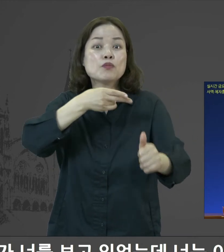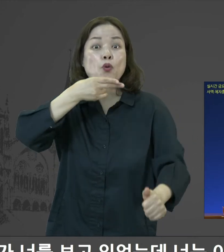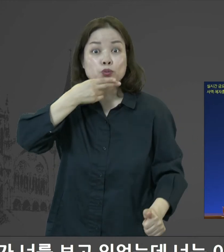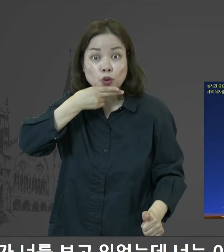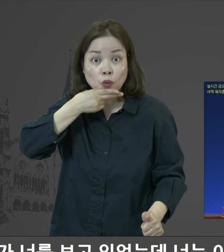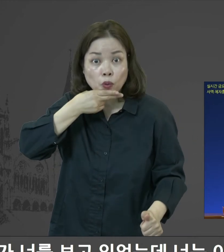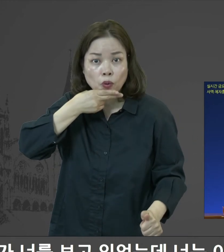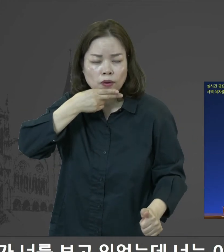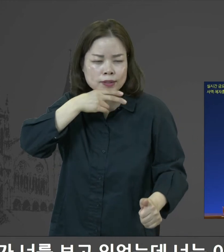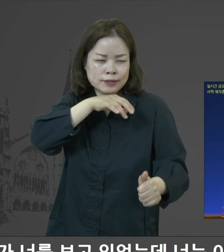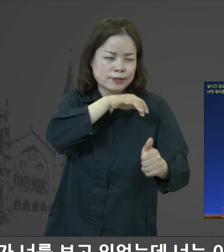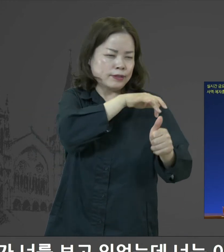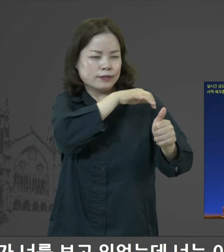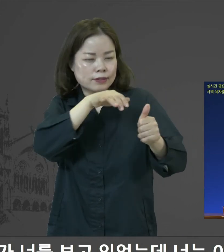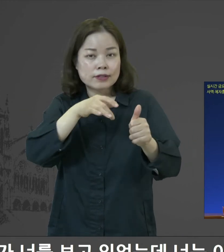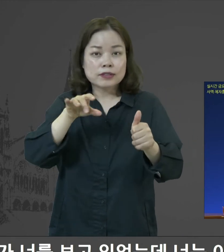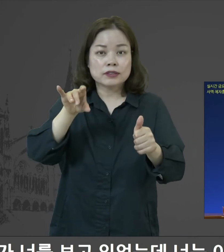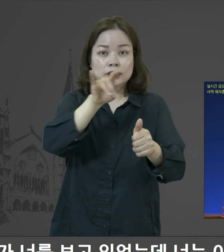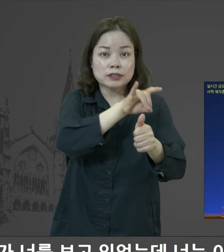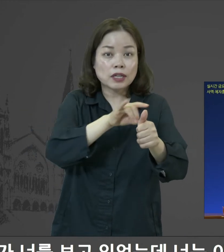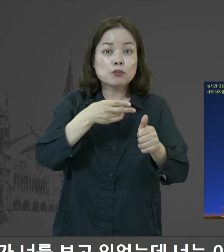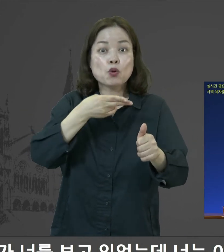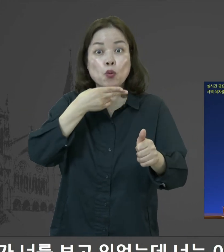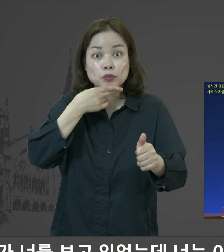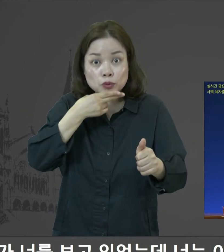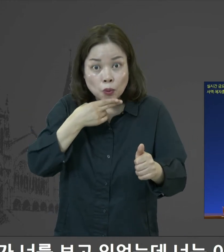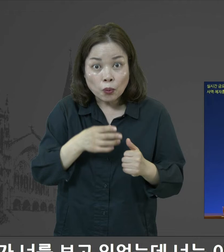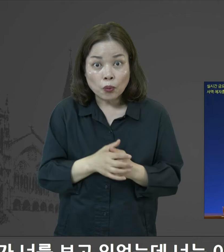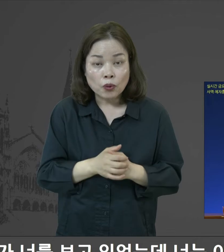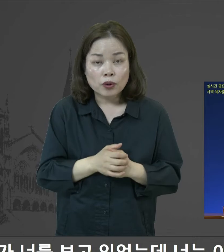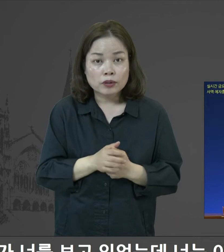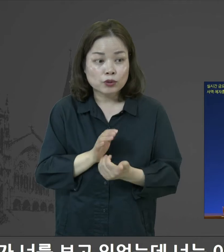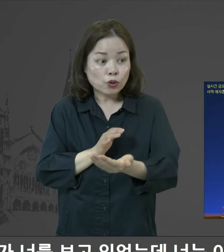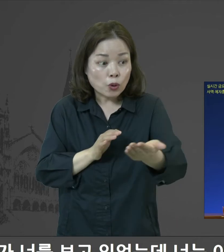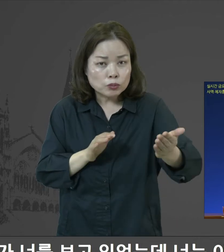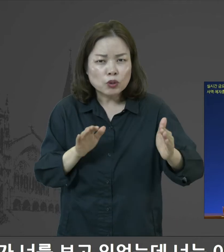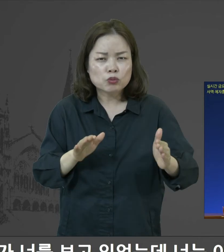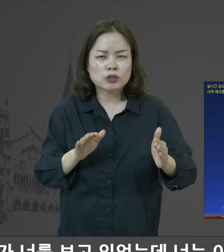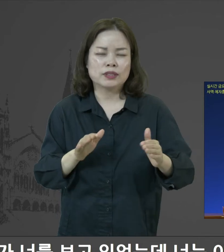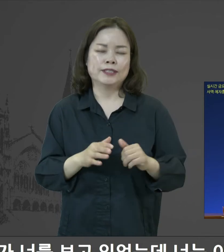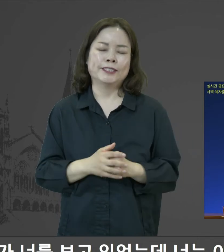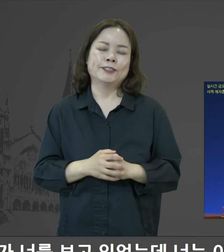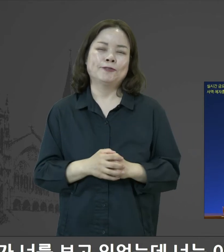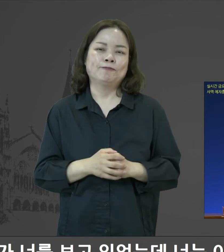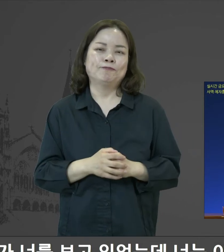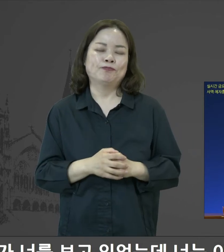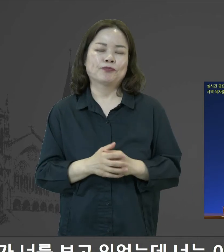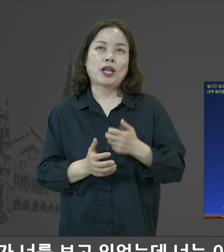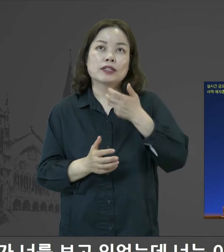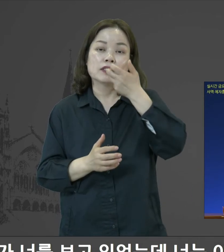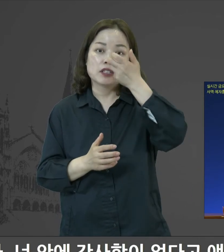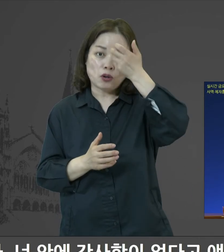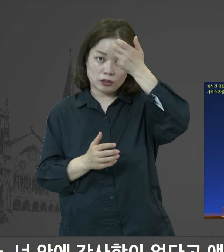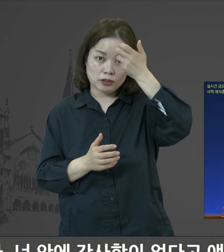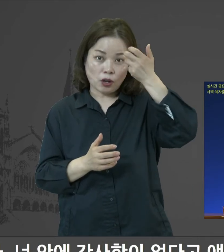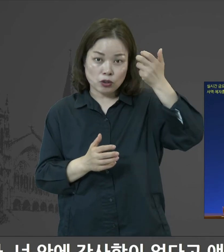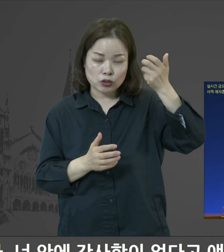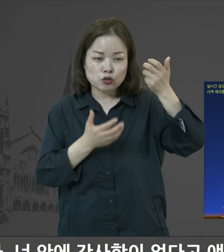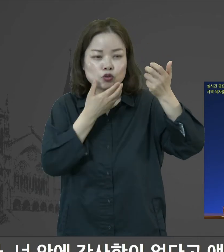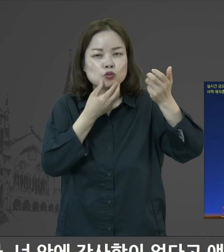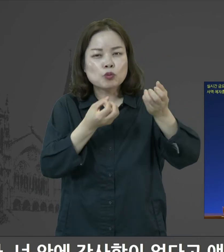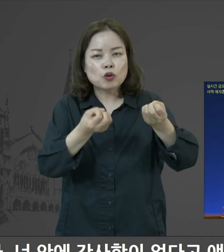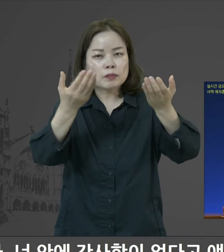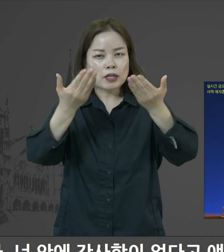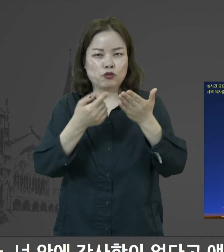간사함이 없다라고 얘기하는 겁니다. 여러분, 오늘 우리가 정말 영적인 이런